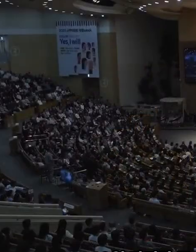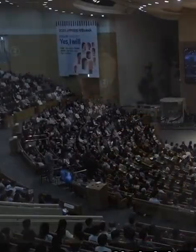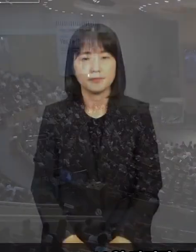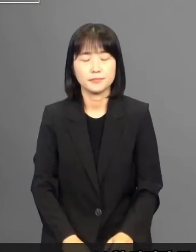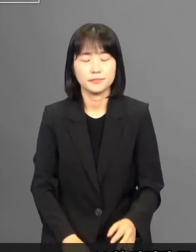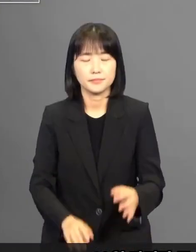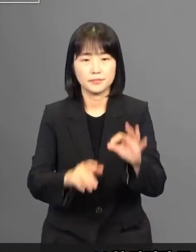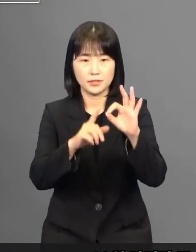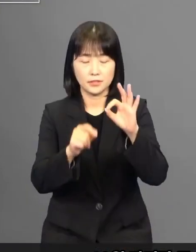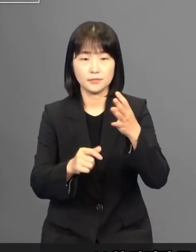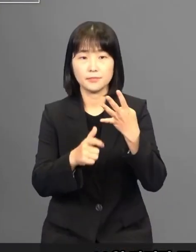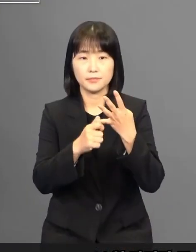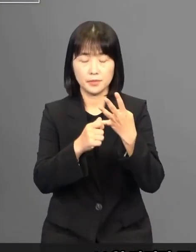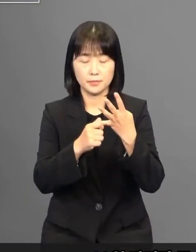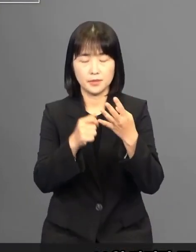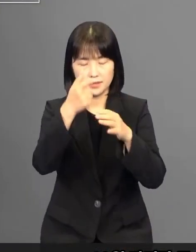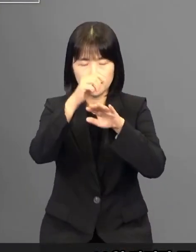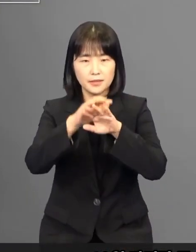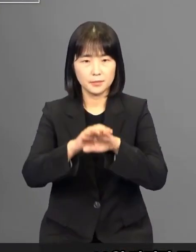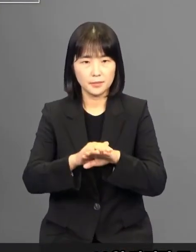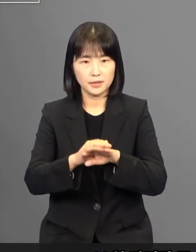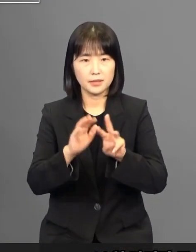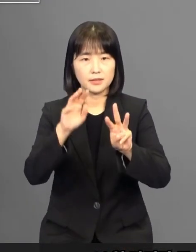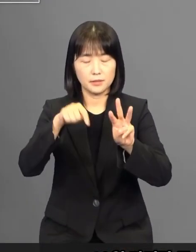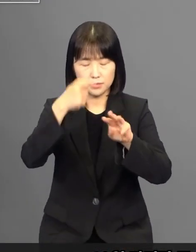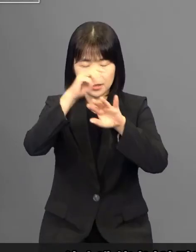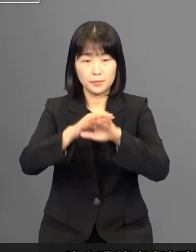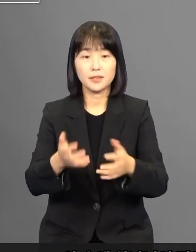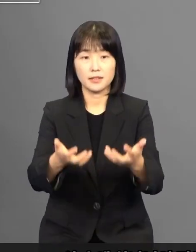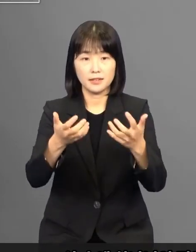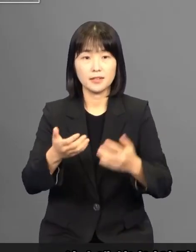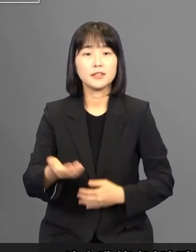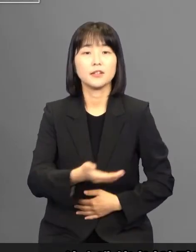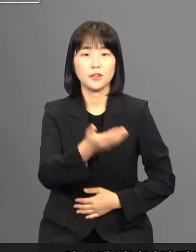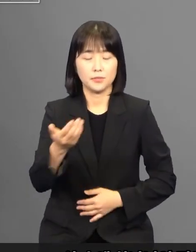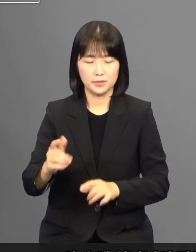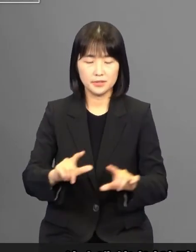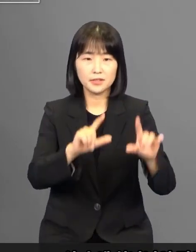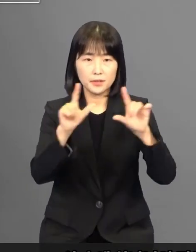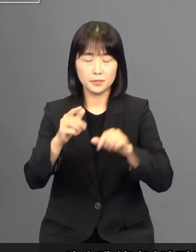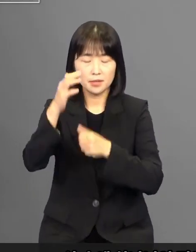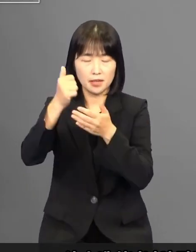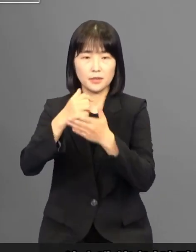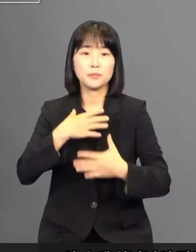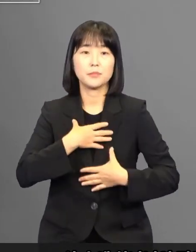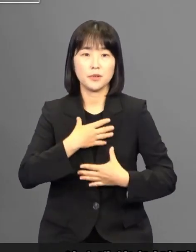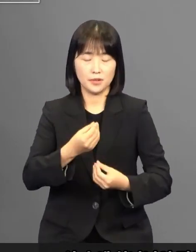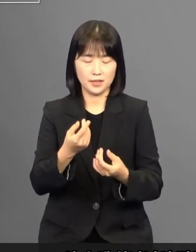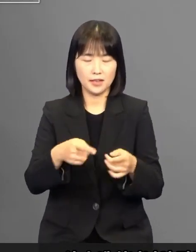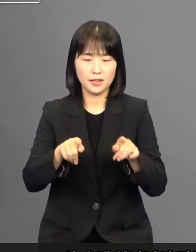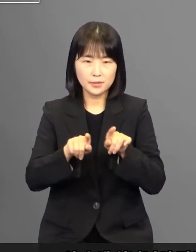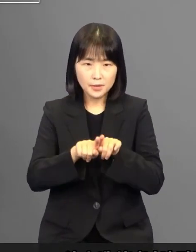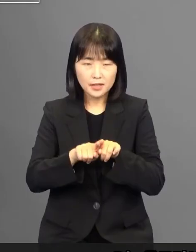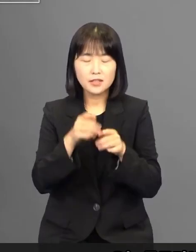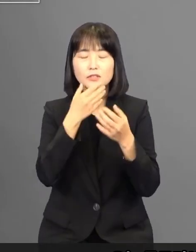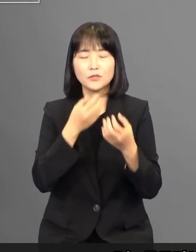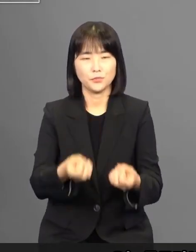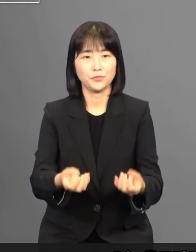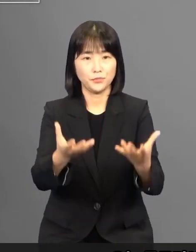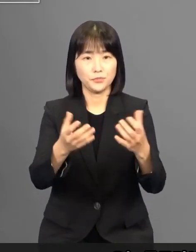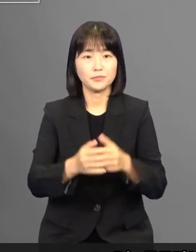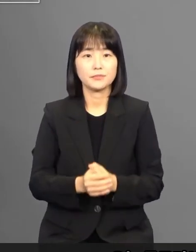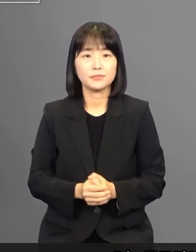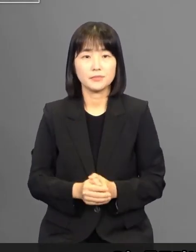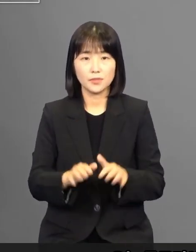네, 10월 마지막 주 예배, 우리 상부 예배 오신 여러분들 삶 속에 하나님의 평안이 함께 하시기를 축복합니다.